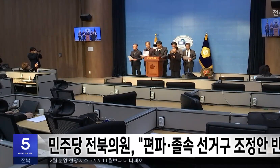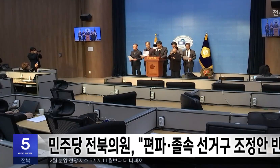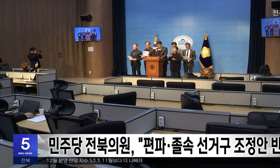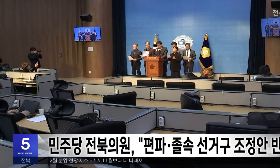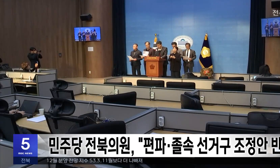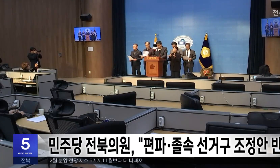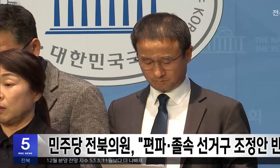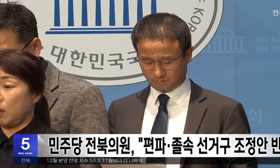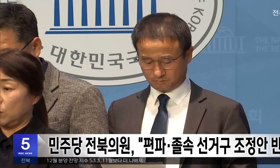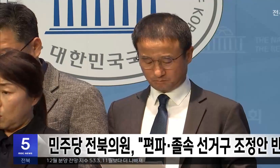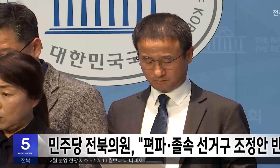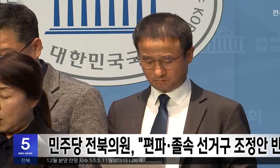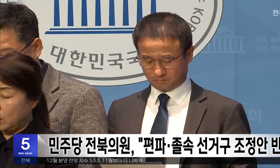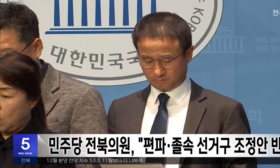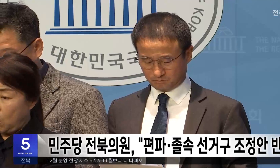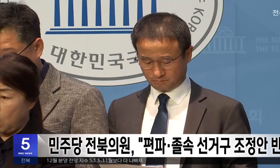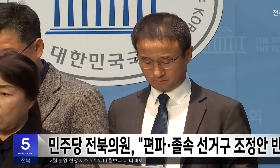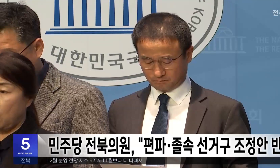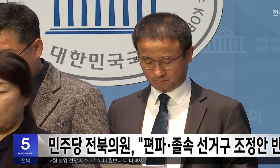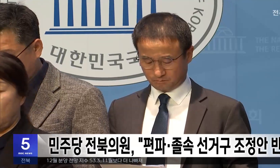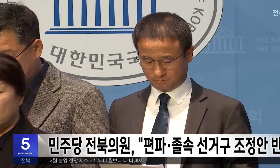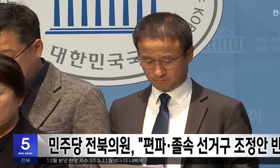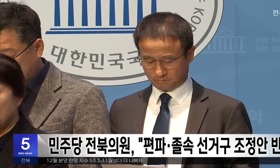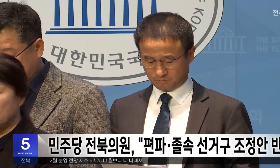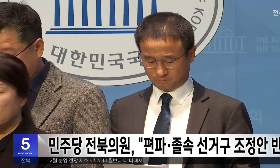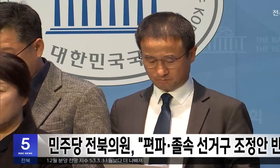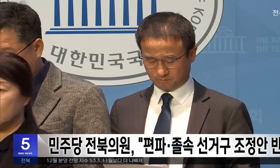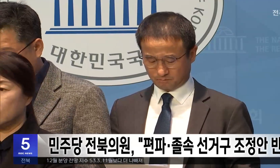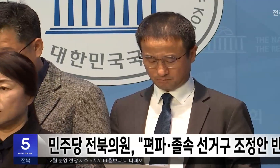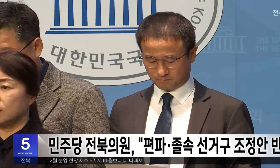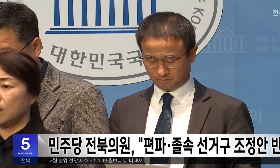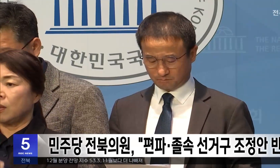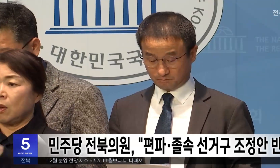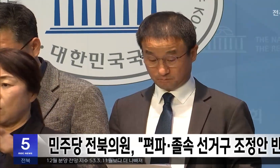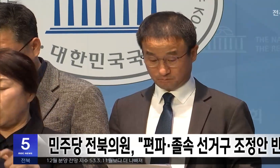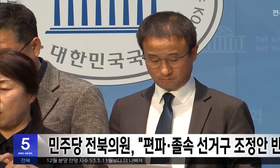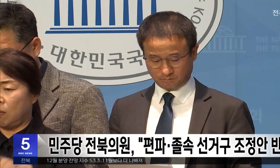국회의원 선거구는 현행대로 열석이 반드시 유지돼야 한다며